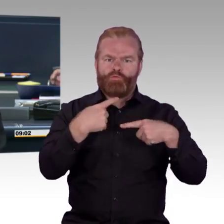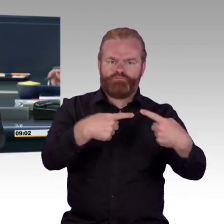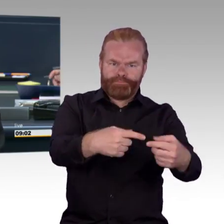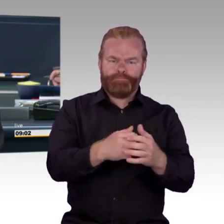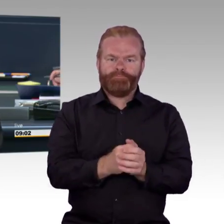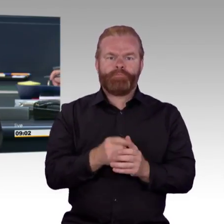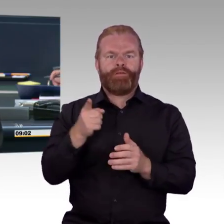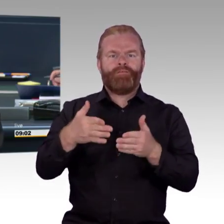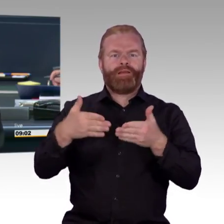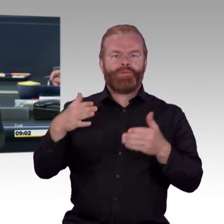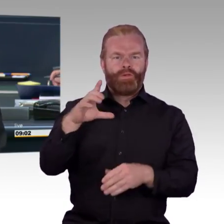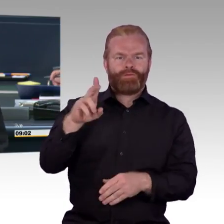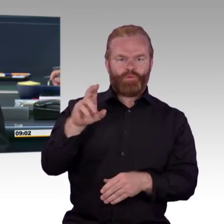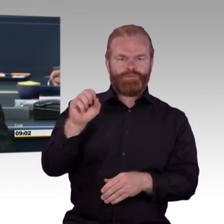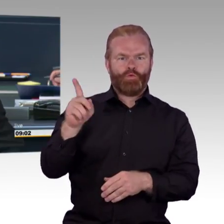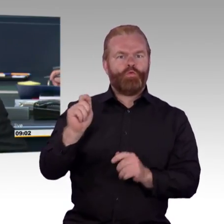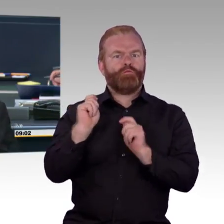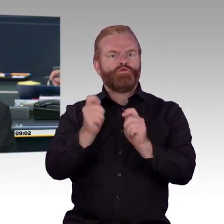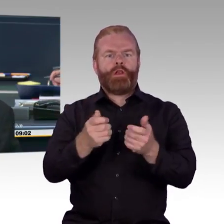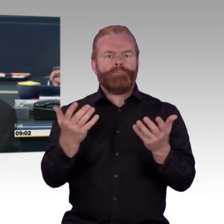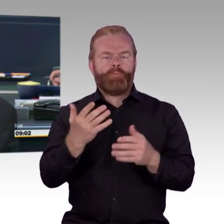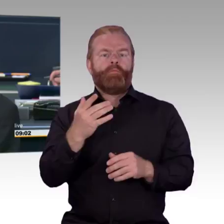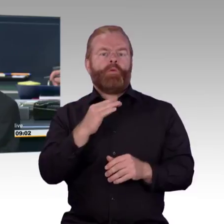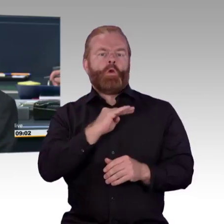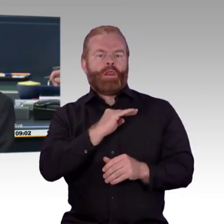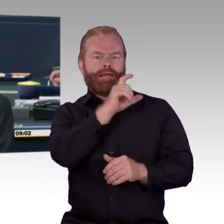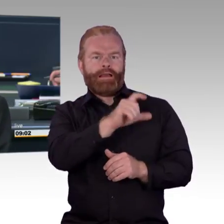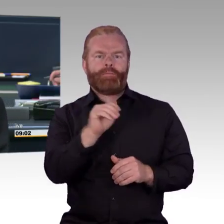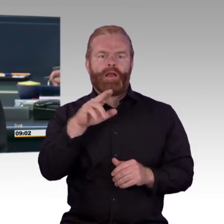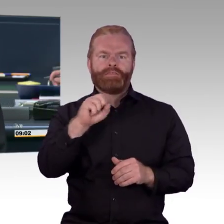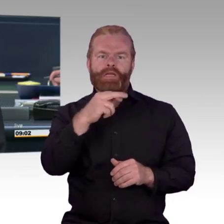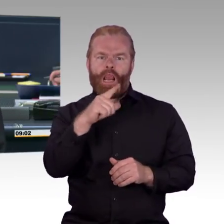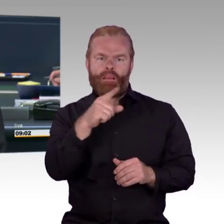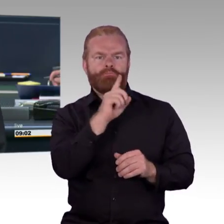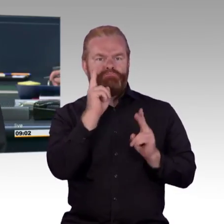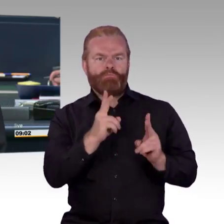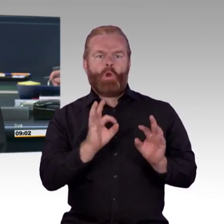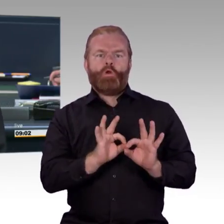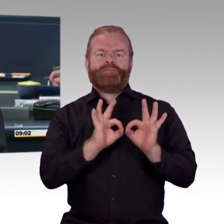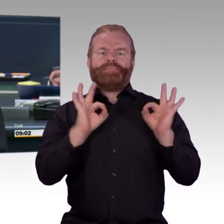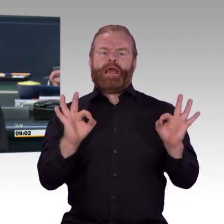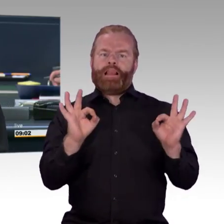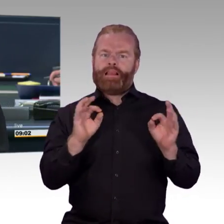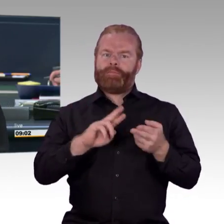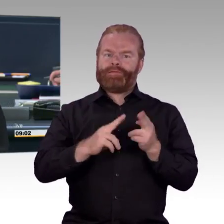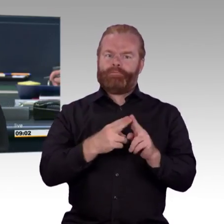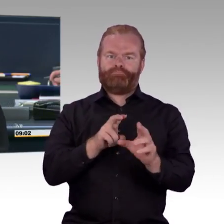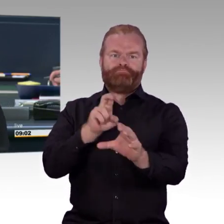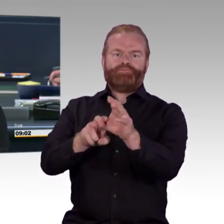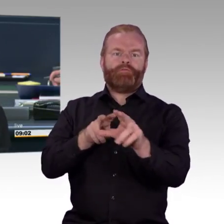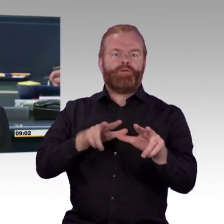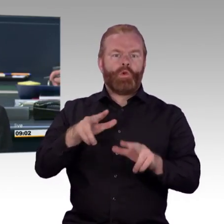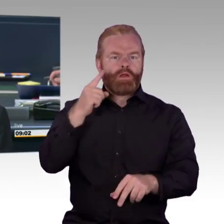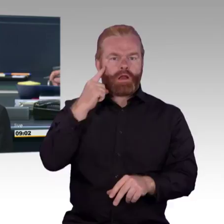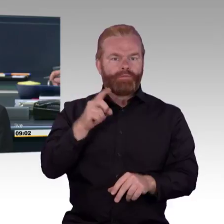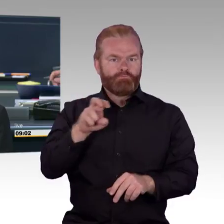als stellvertretendes Mitglied. Stimmen Sie diesen Wahlvorschlägen zu? Das ist offenkundig der Fall. Dann ist der Kollege von Marschall als